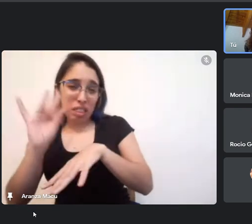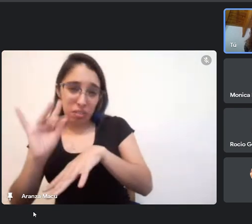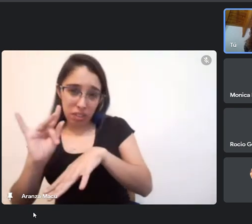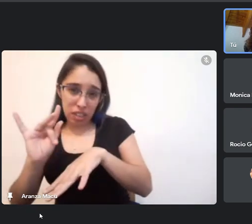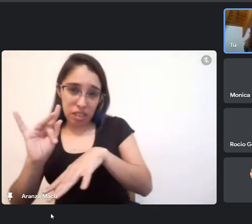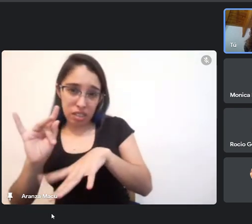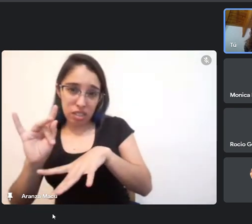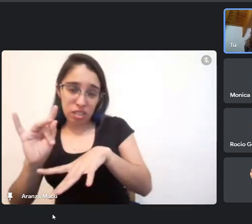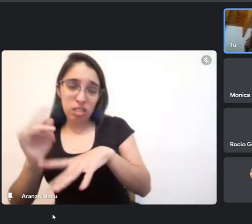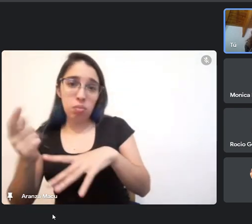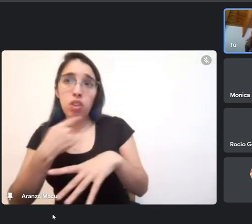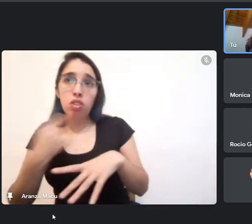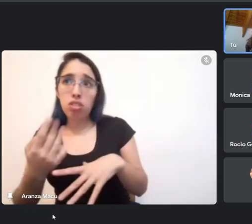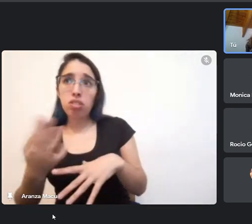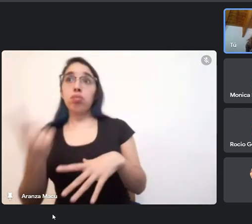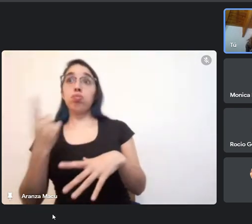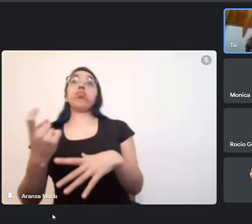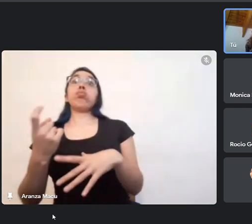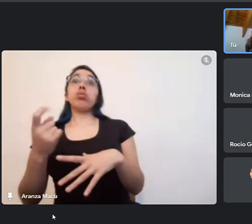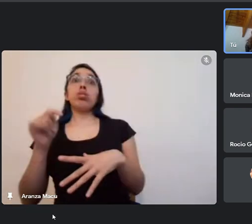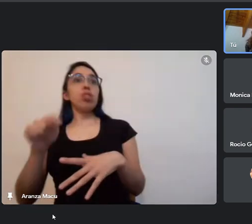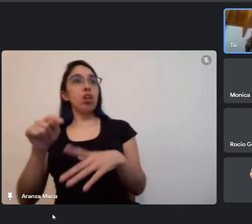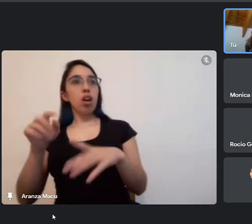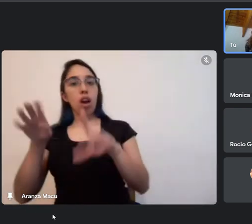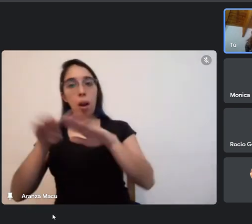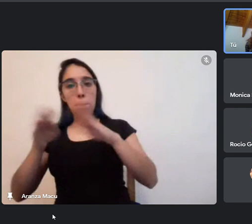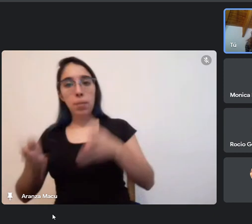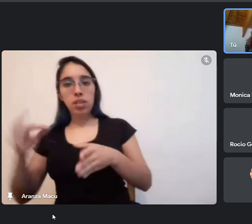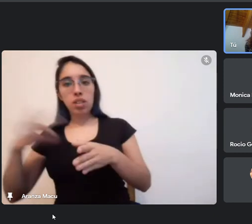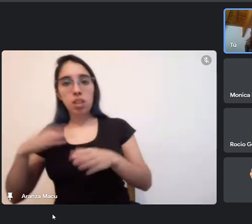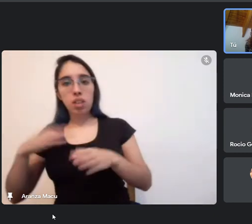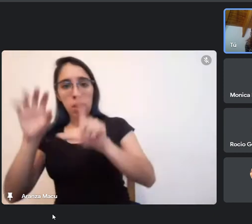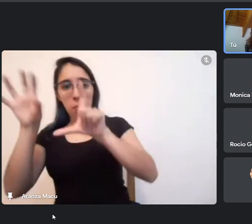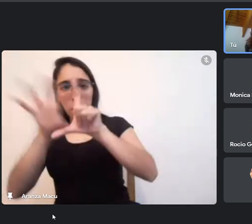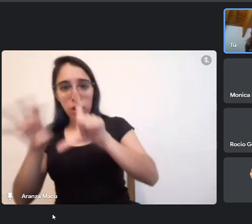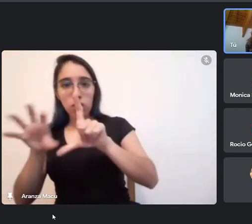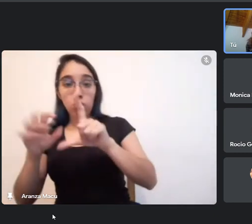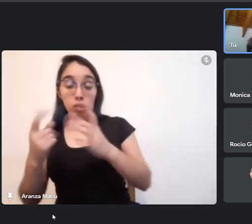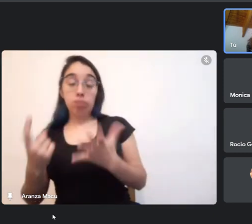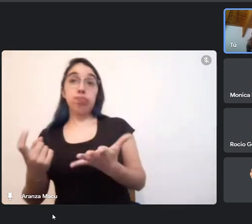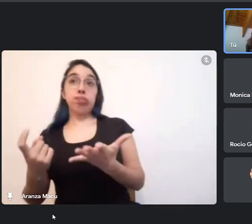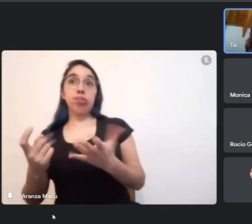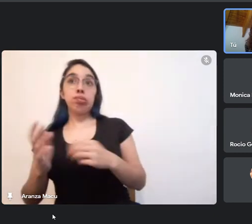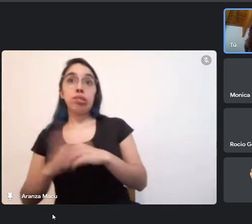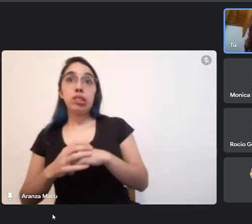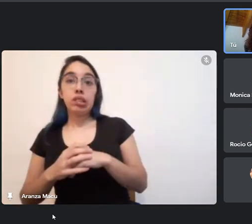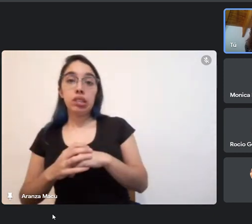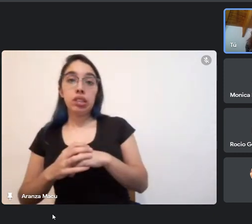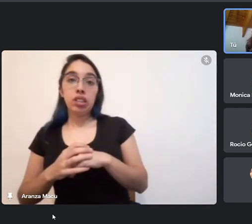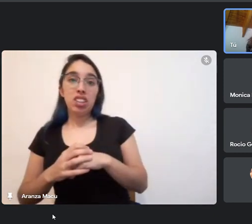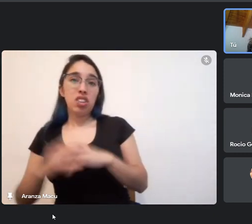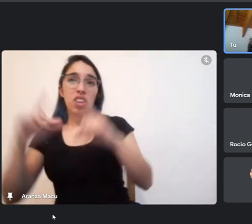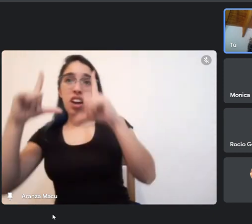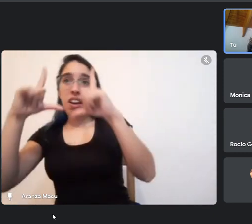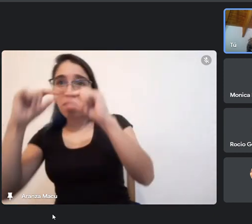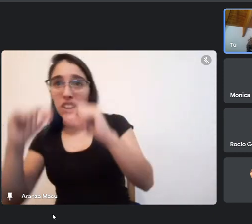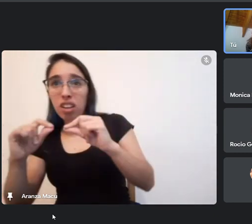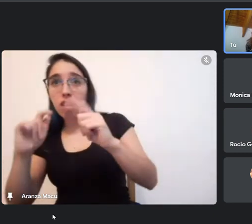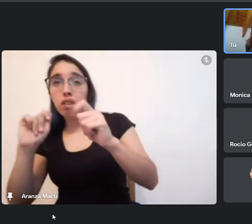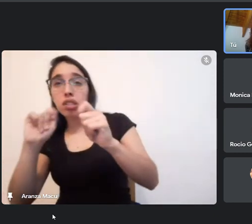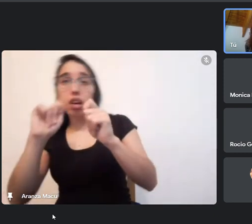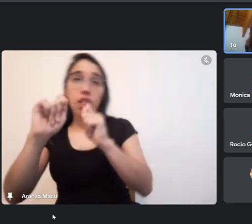mesa virtual y bueno, y también con las distintas fechas que fueron cambiando y que suspendieron las